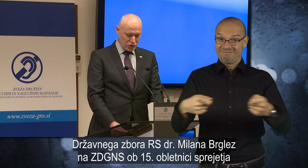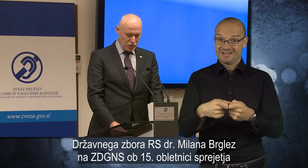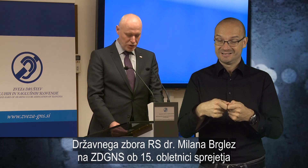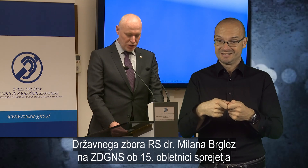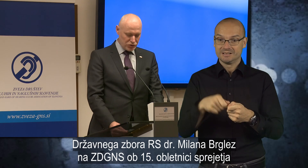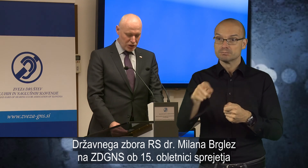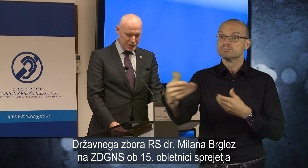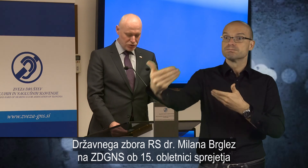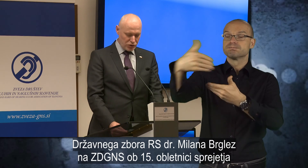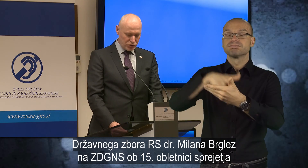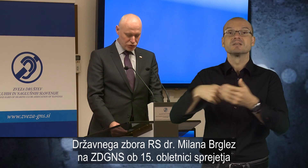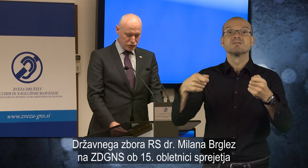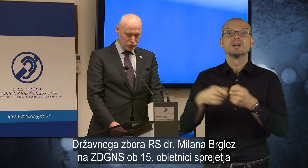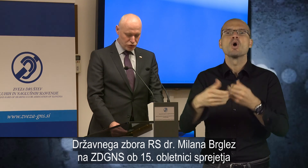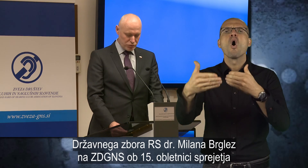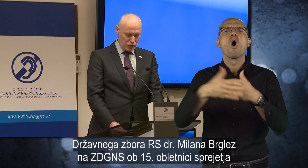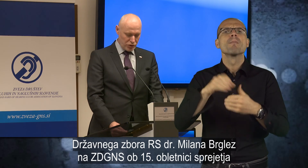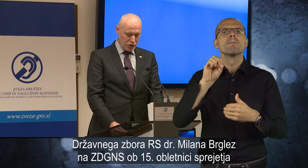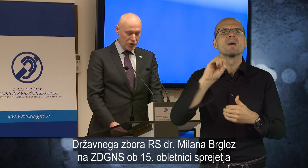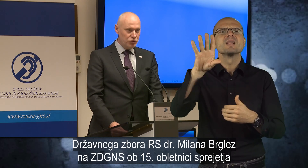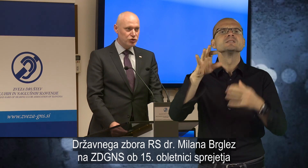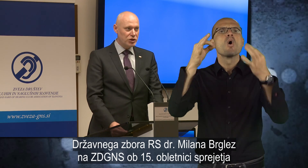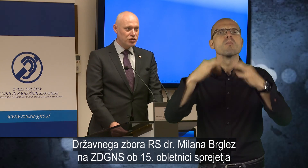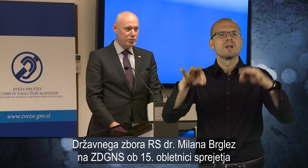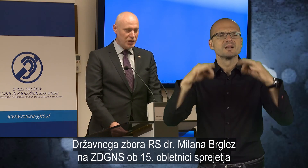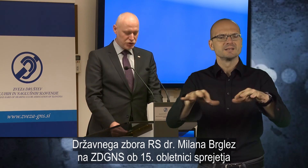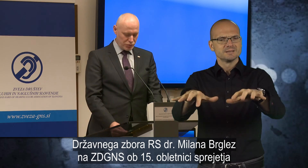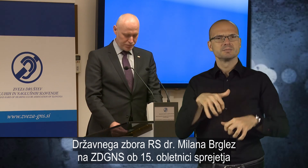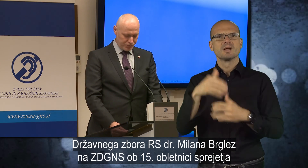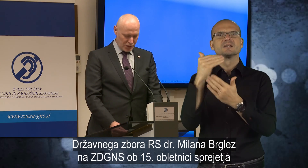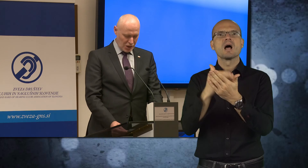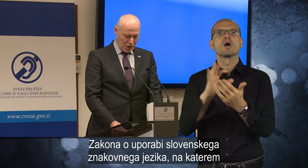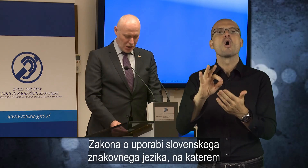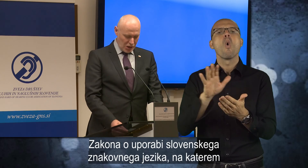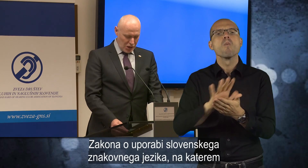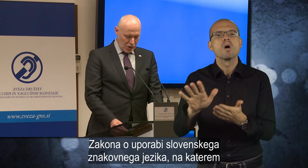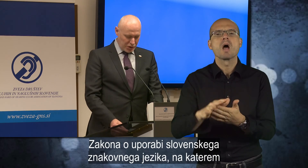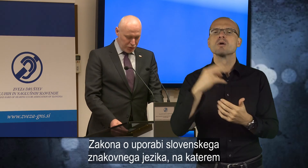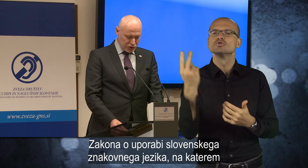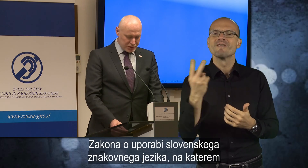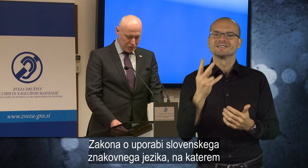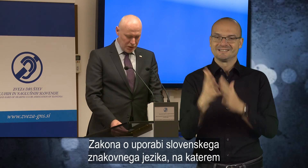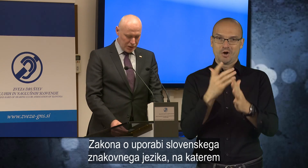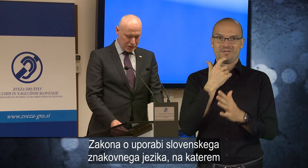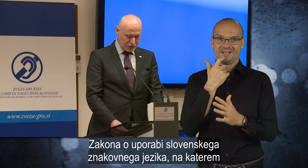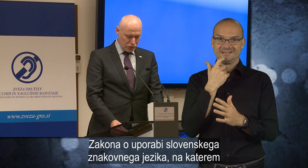ob 15. obletnici sprejetja zakona o uporabi slovenskega znakovnega jezika, na katerem